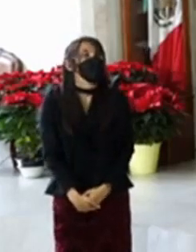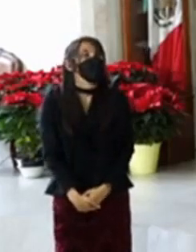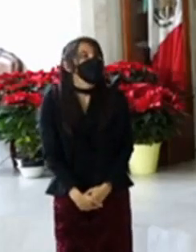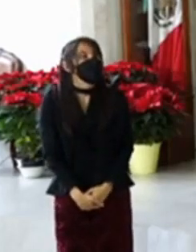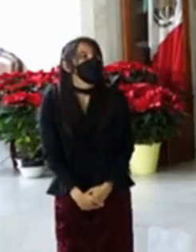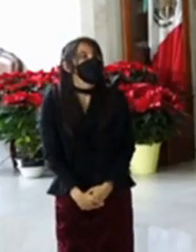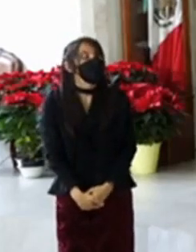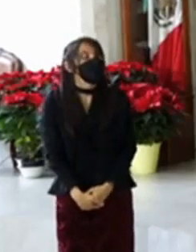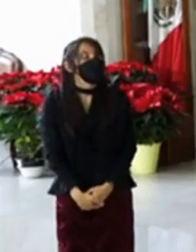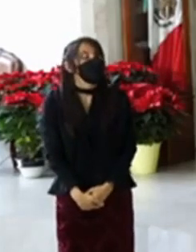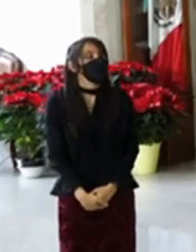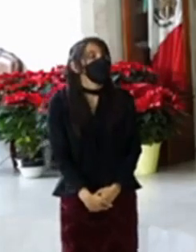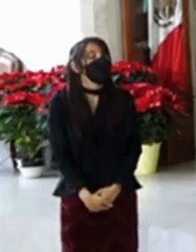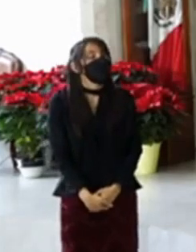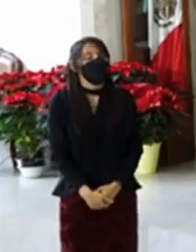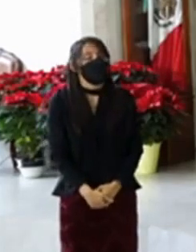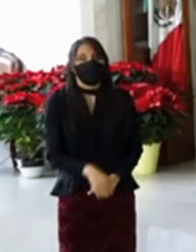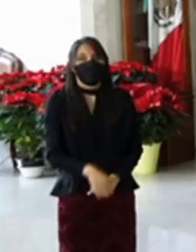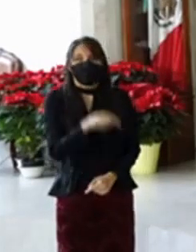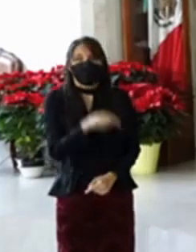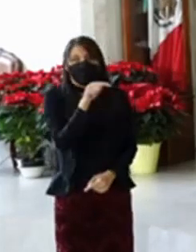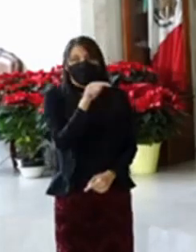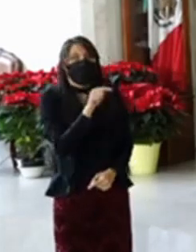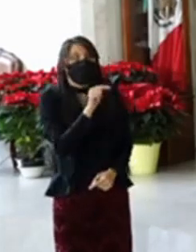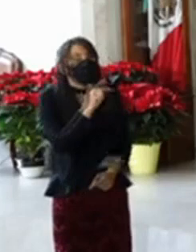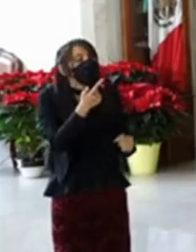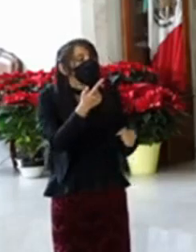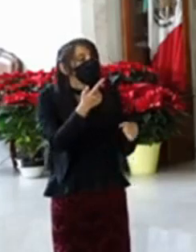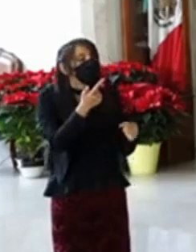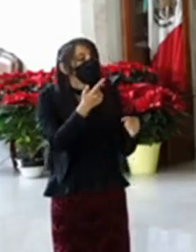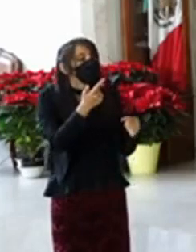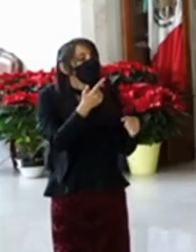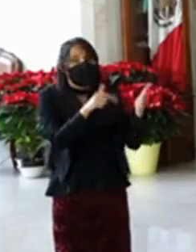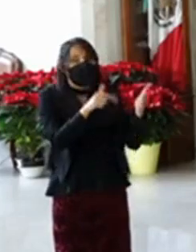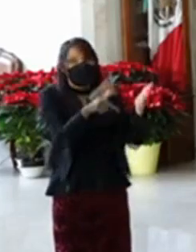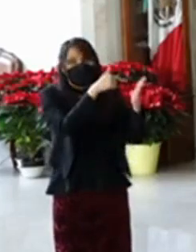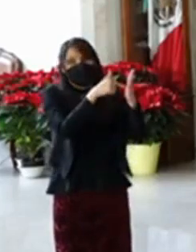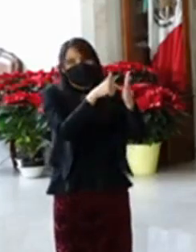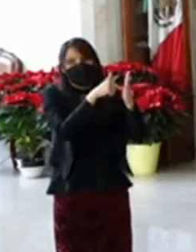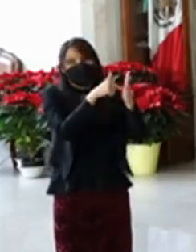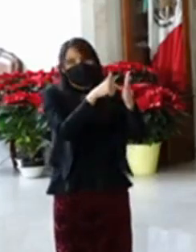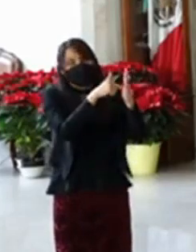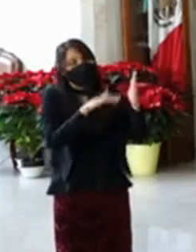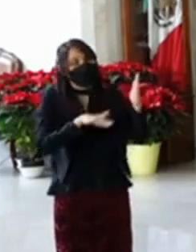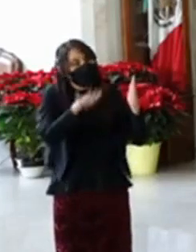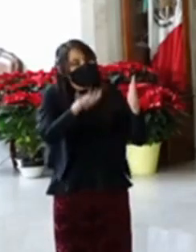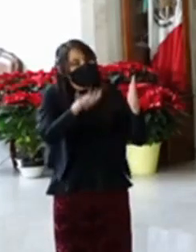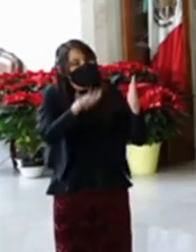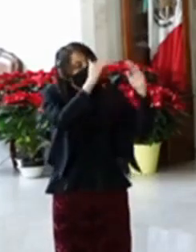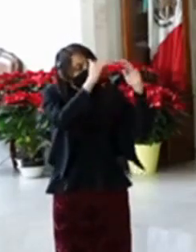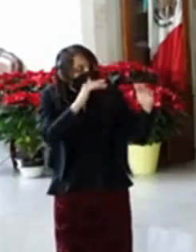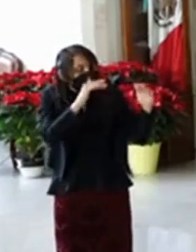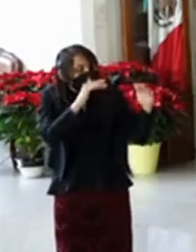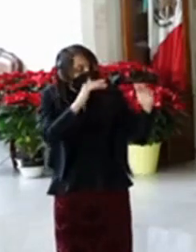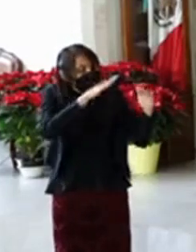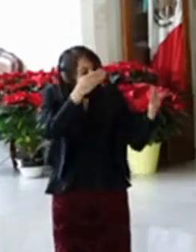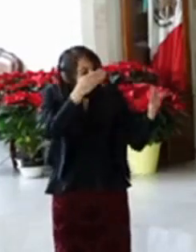Porque en ese lugarcito es cubierto de toda mi mirada